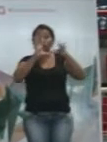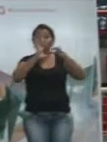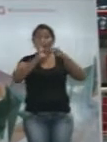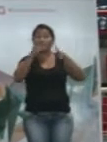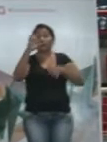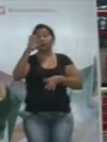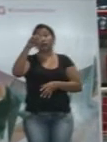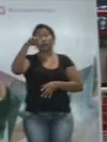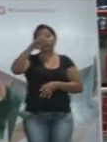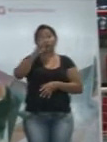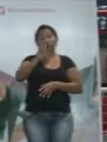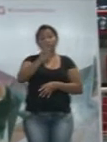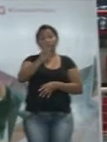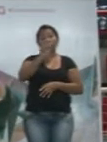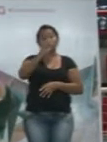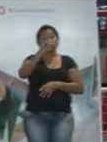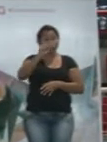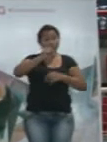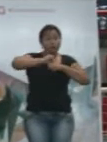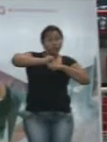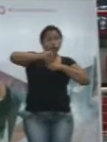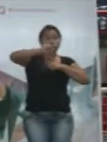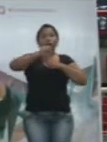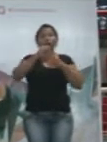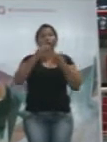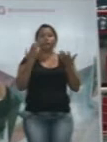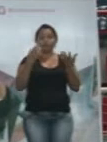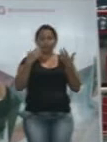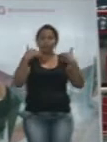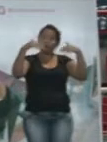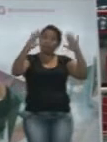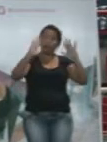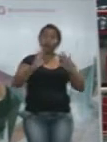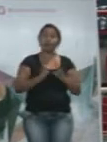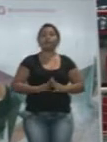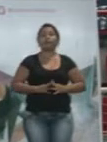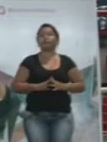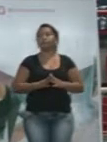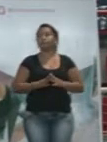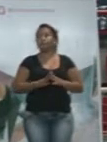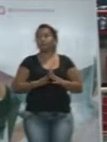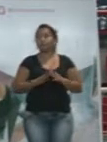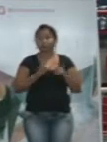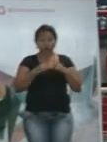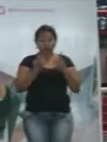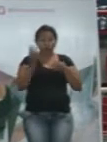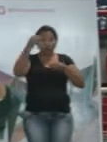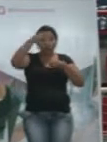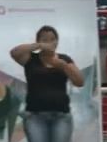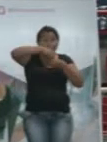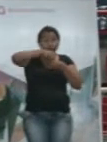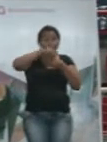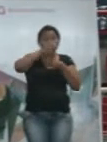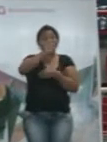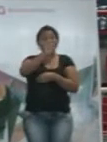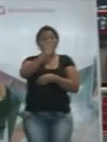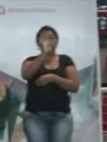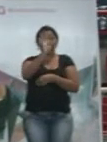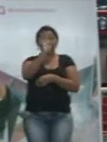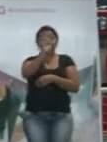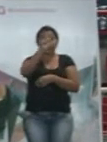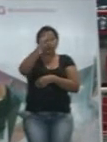energia, então a potência do carro vai aumentar. Quando você coloca o etanol, o que é que ele consegue